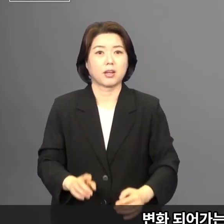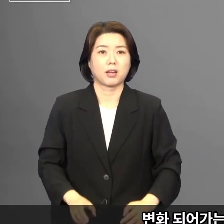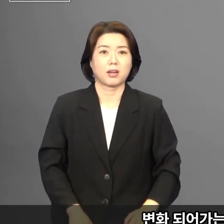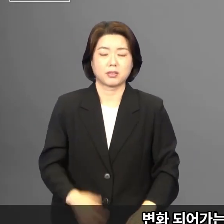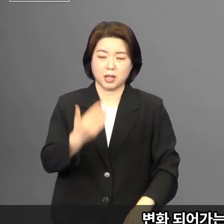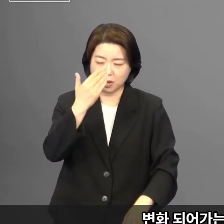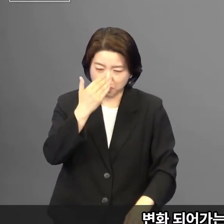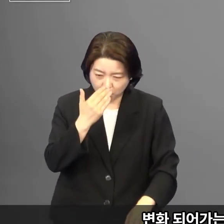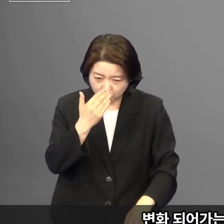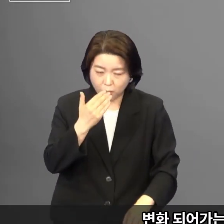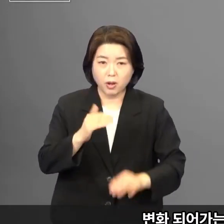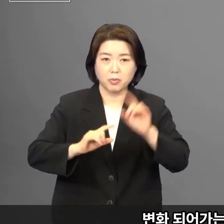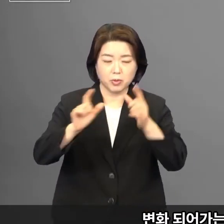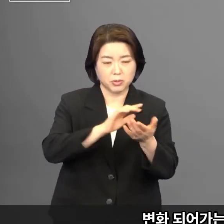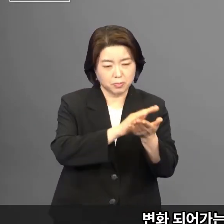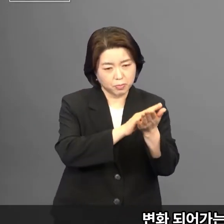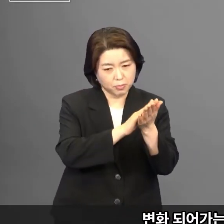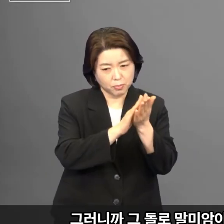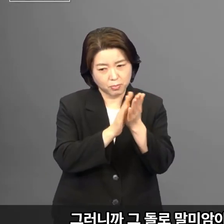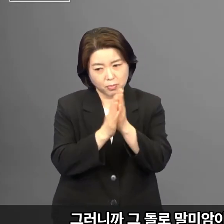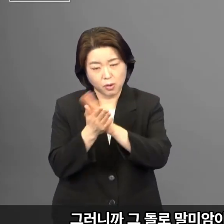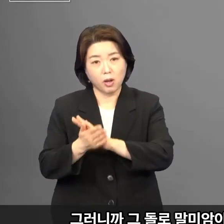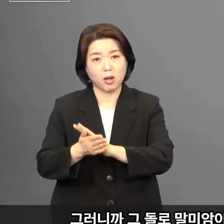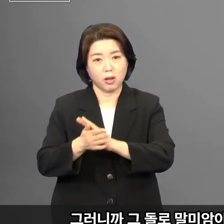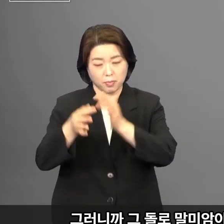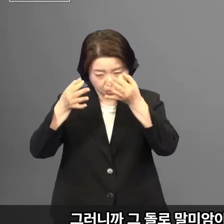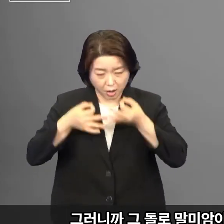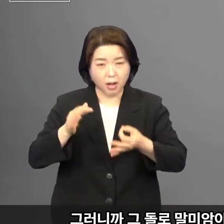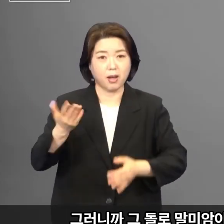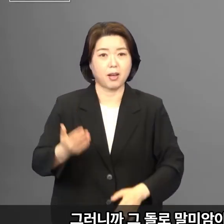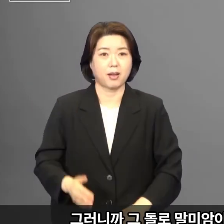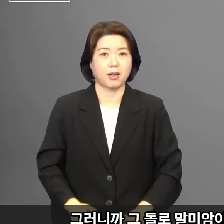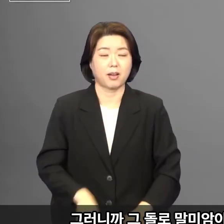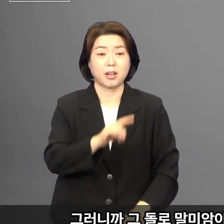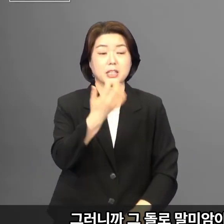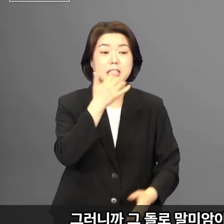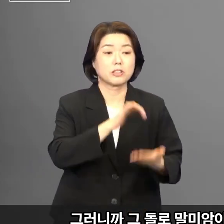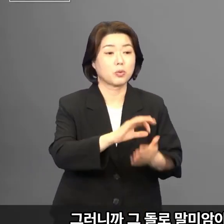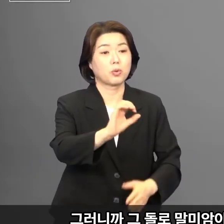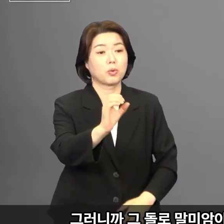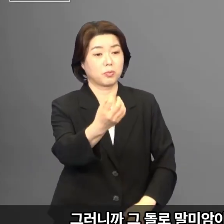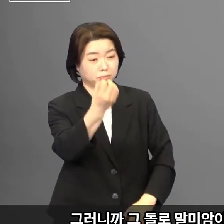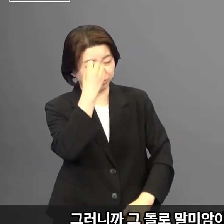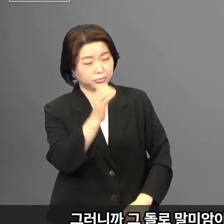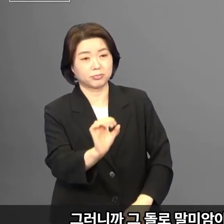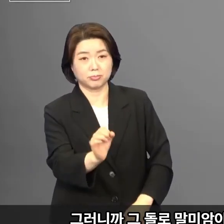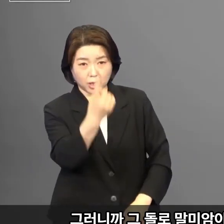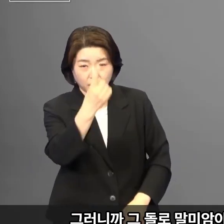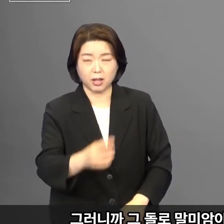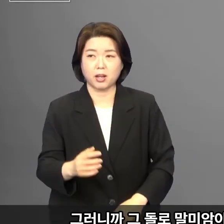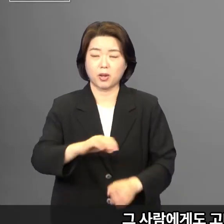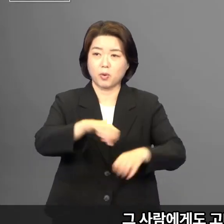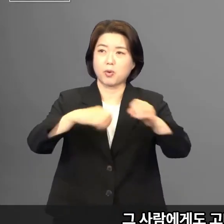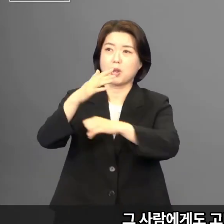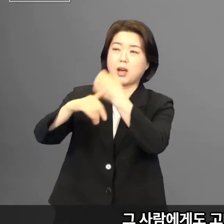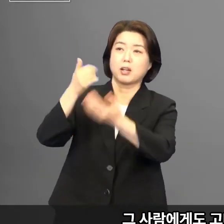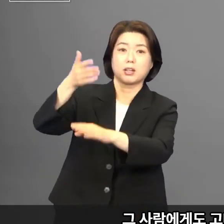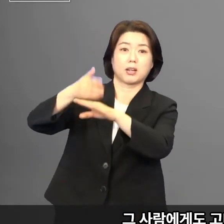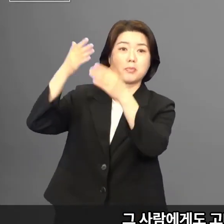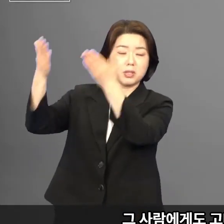하려고 변화되어가는 모습을 보게 됩니다. 그러니까 그 돌로 말미암아 오히려 하나님께 감사하게 되고